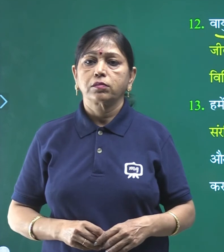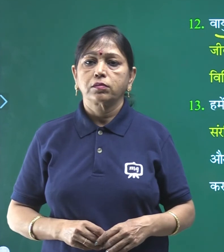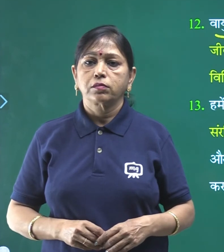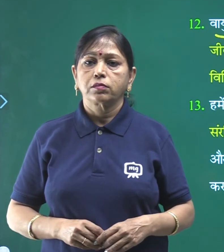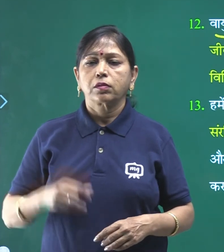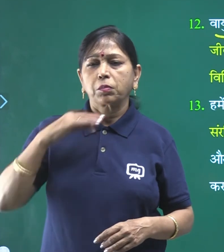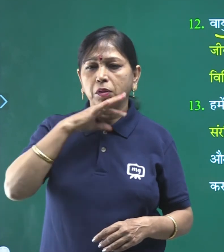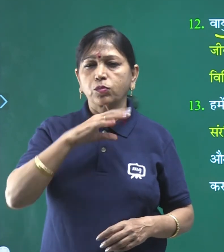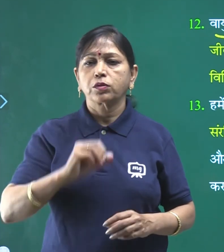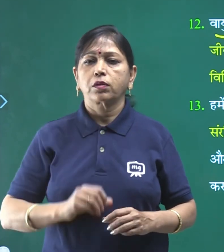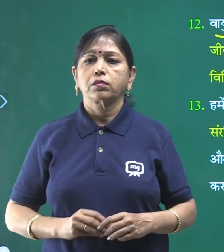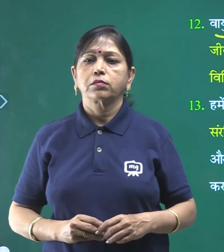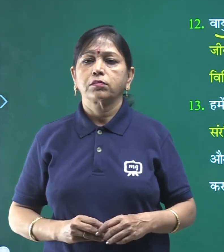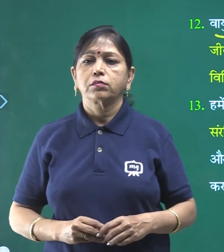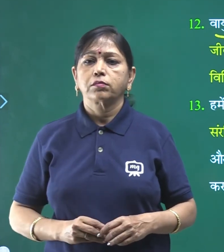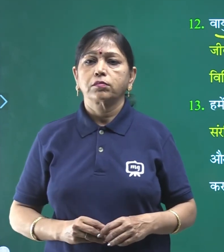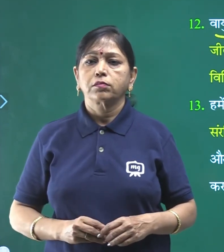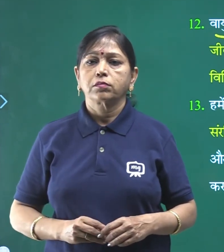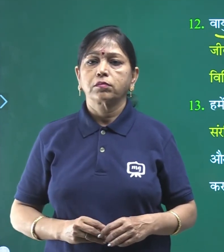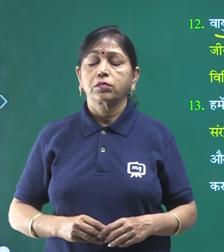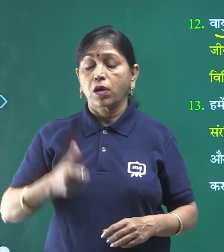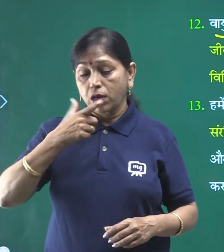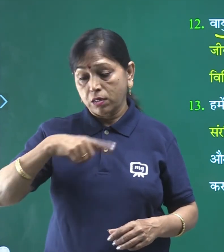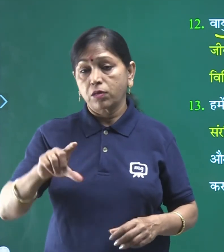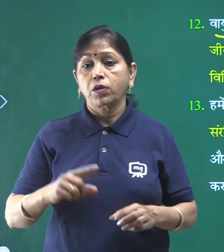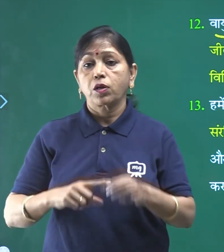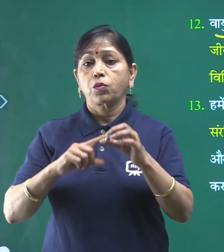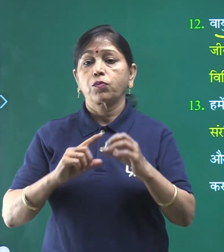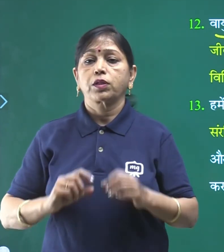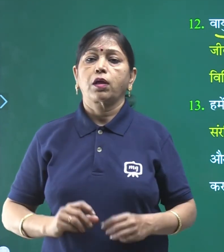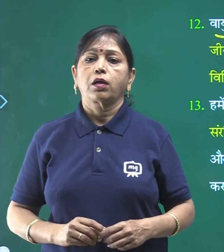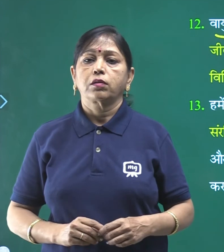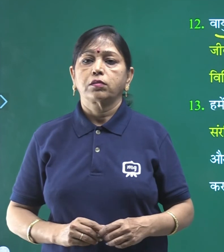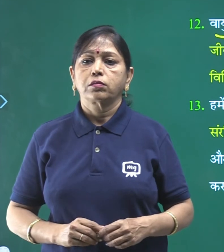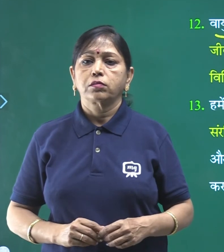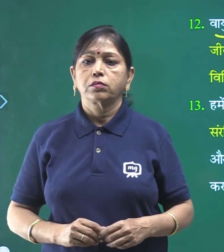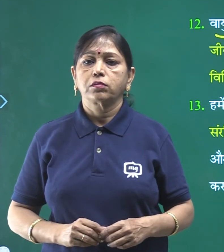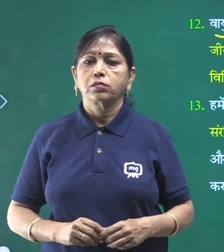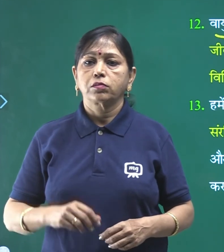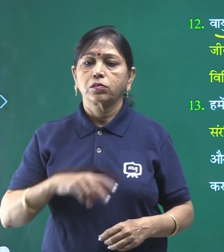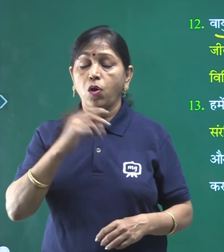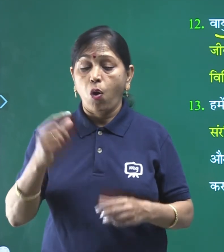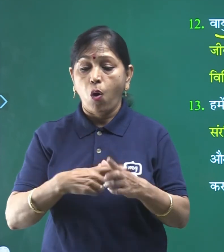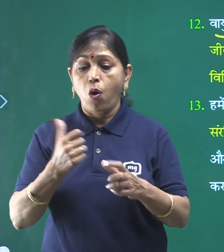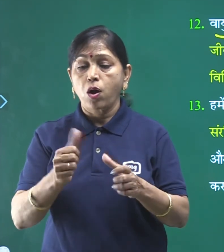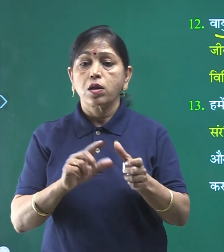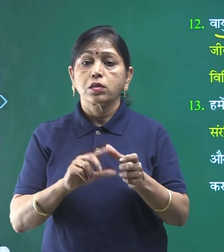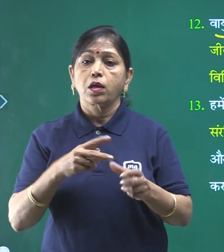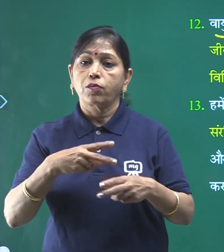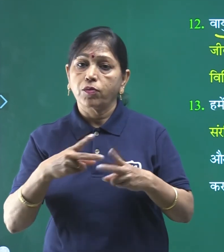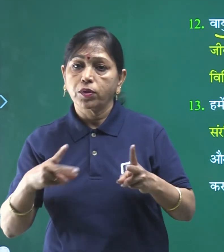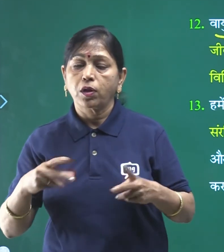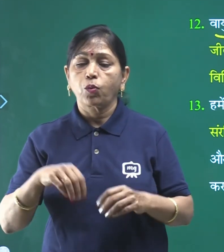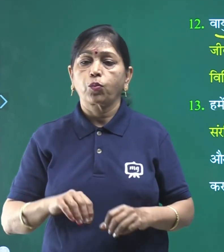प्रदूषण जीवन की गुणवत्ता और जरूरतों को